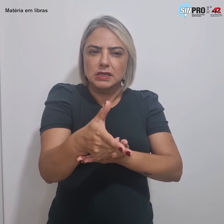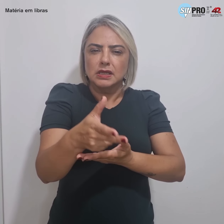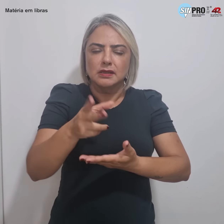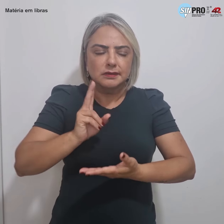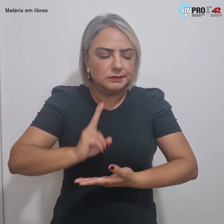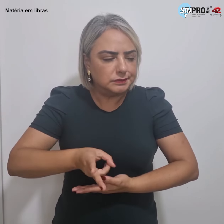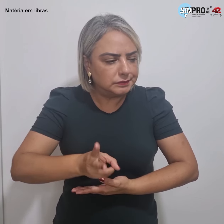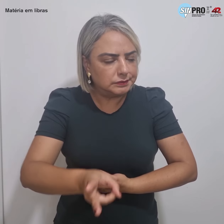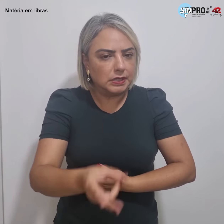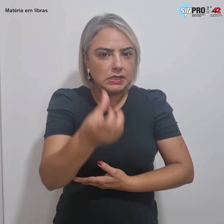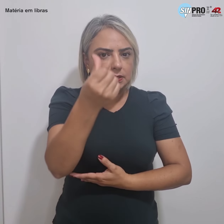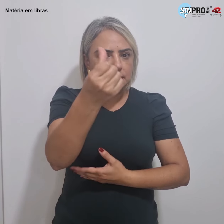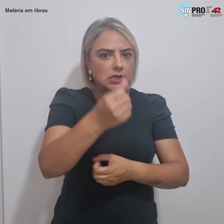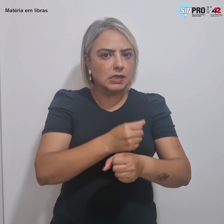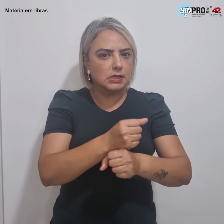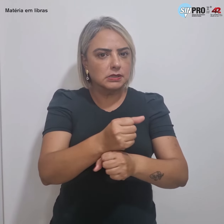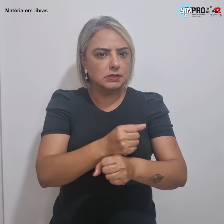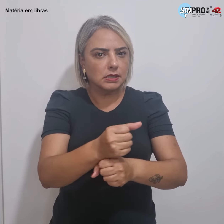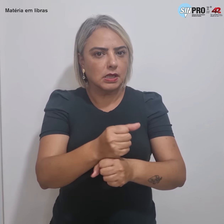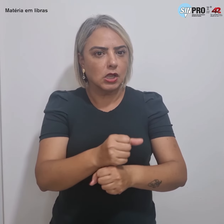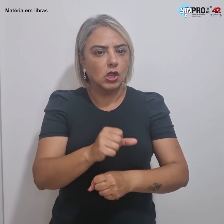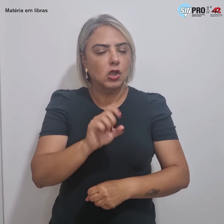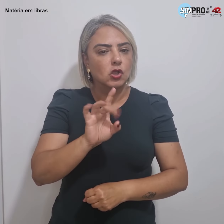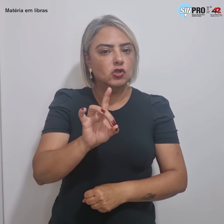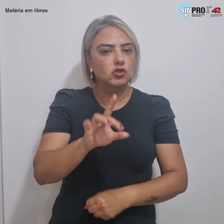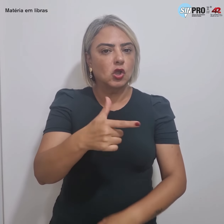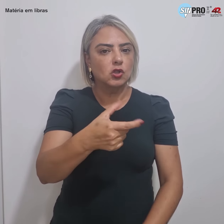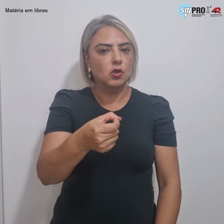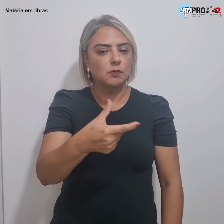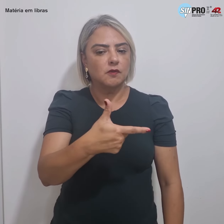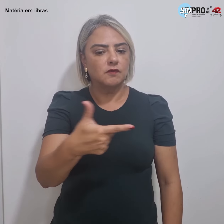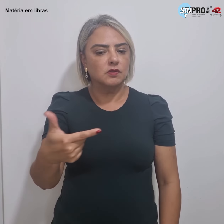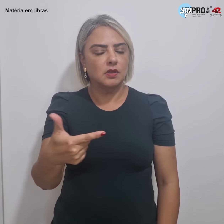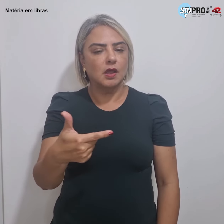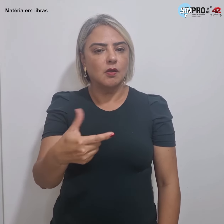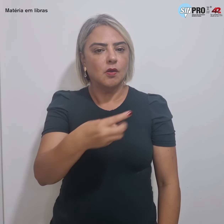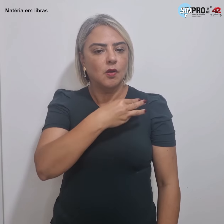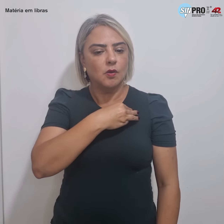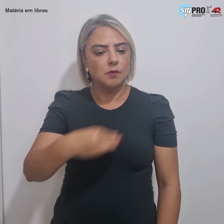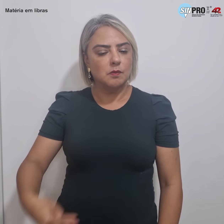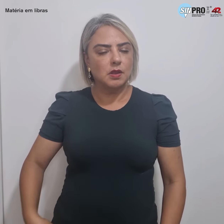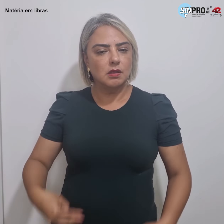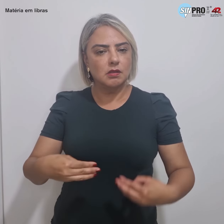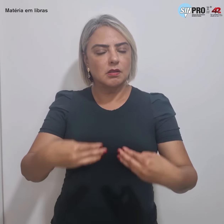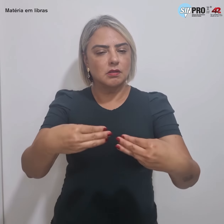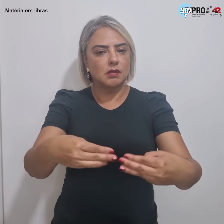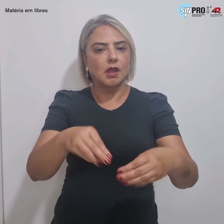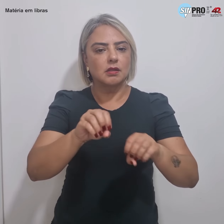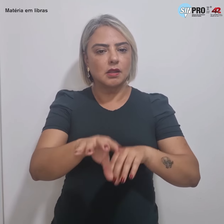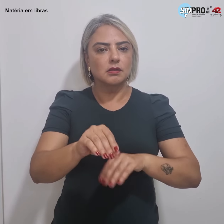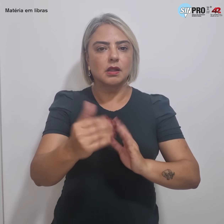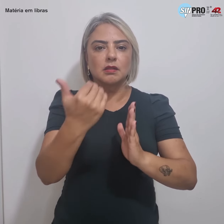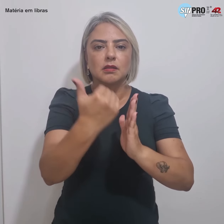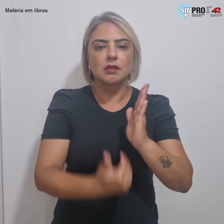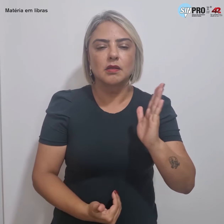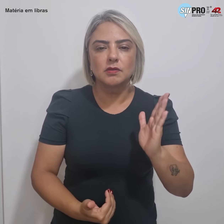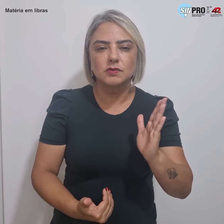nesses seis anos. Só em 2022, o Ministério da Educação sofreu redução de R$